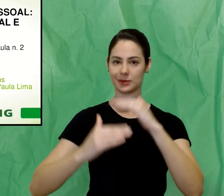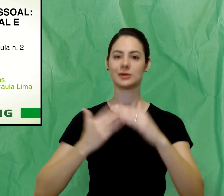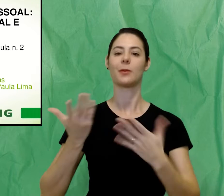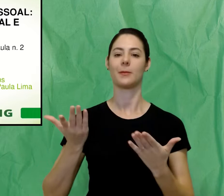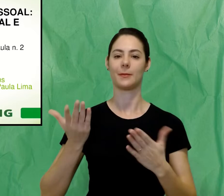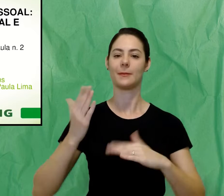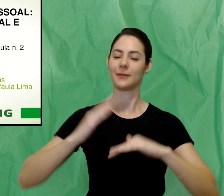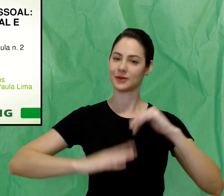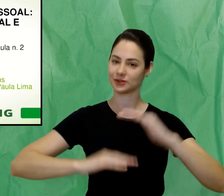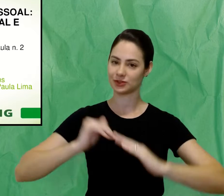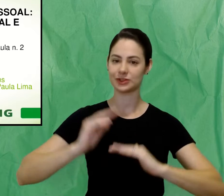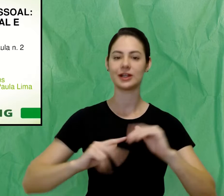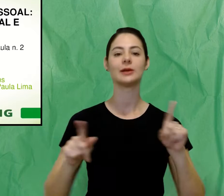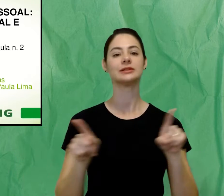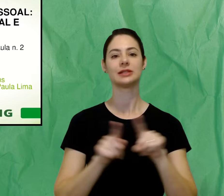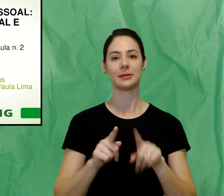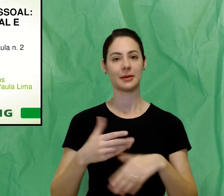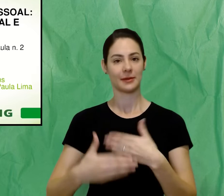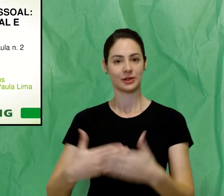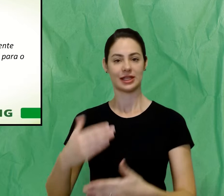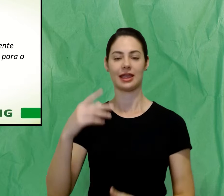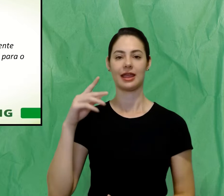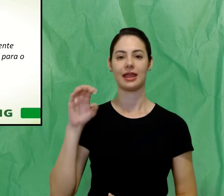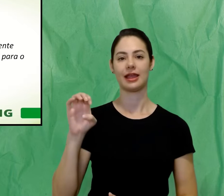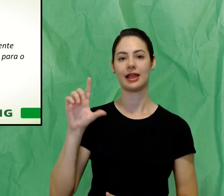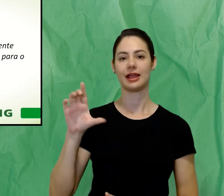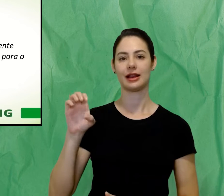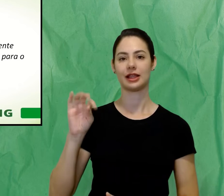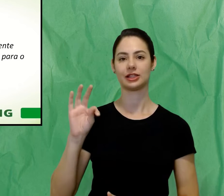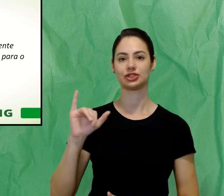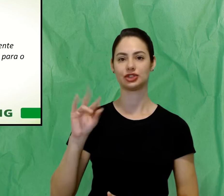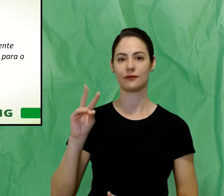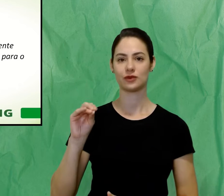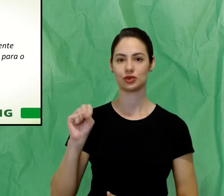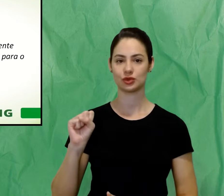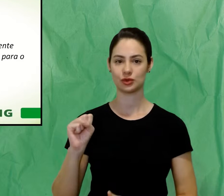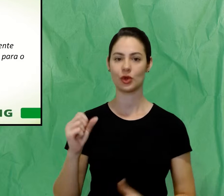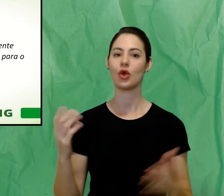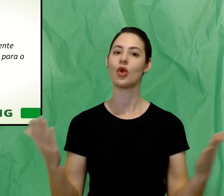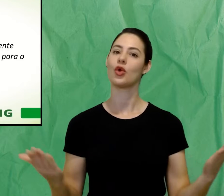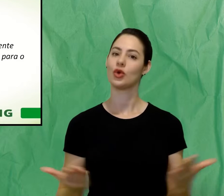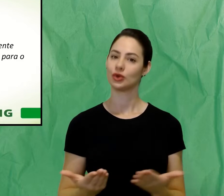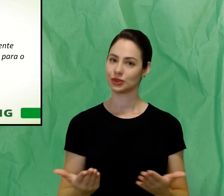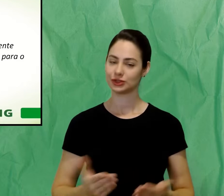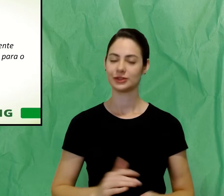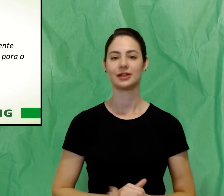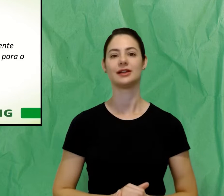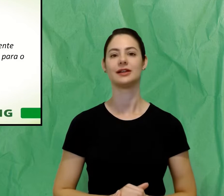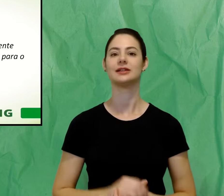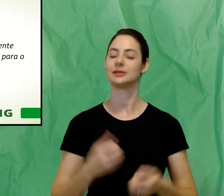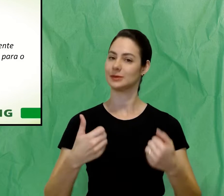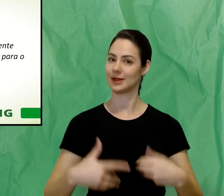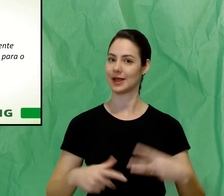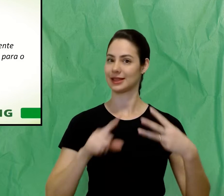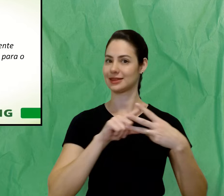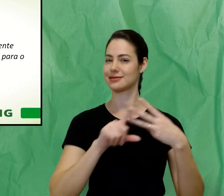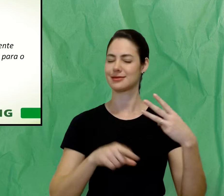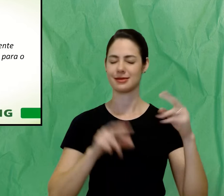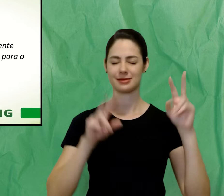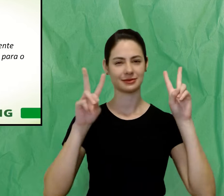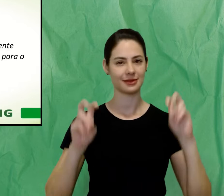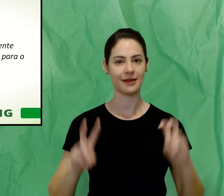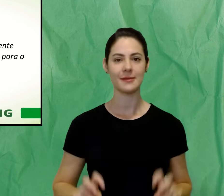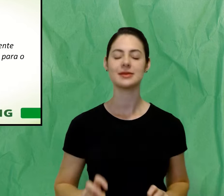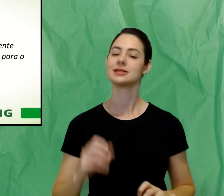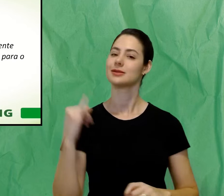Autopromoção Profissional e Processos Eletivos. Hoje nós vamos falar sobre 3